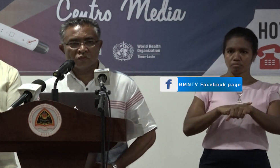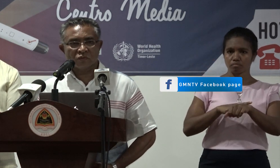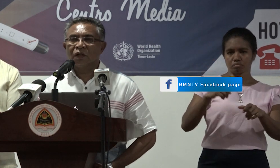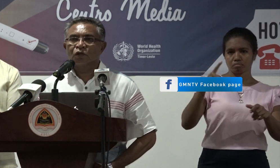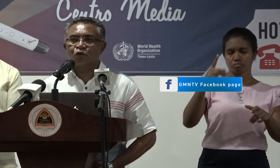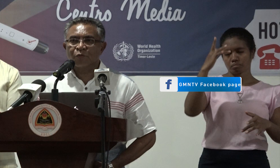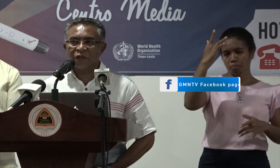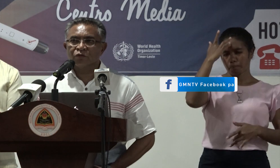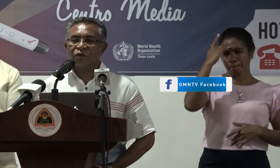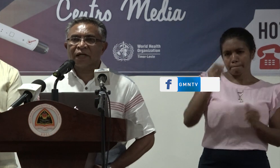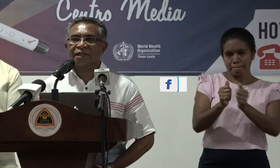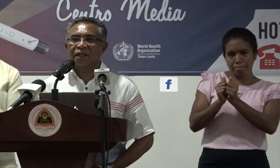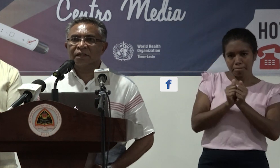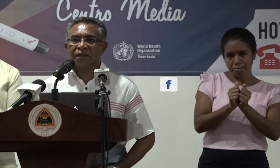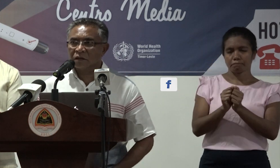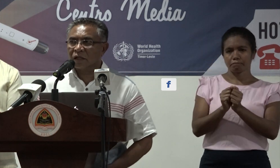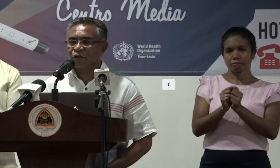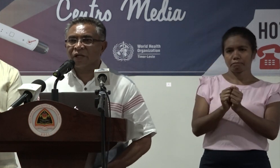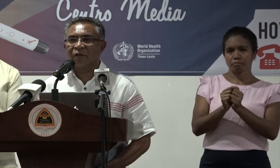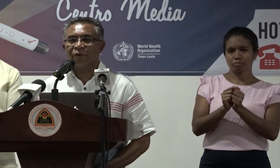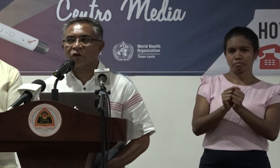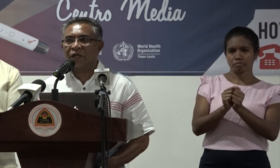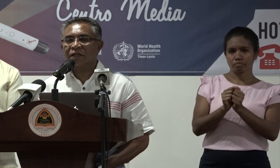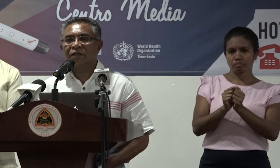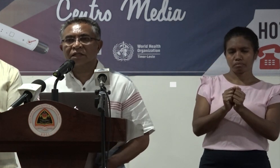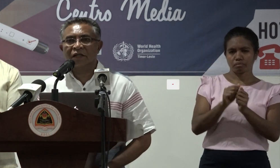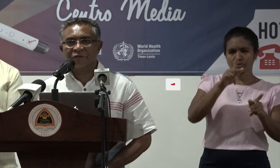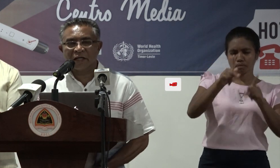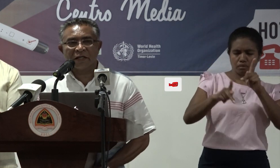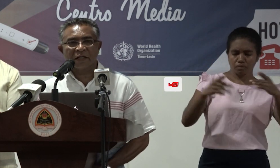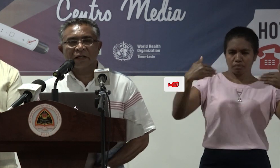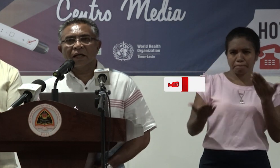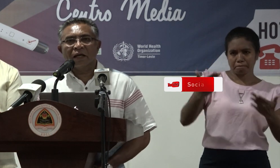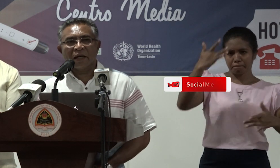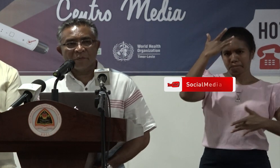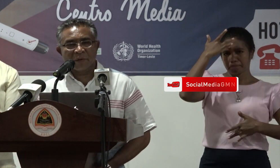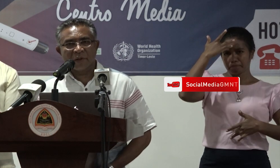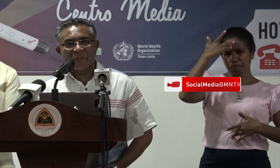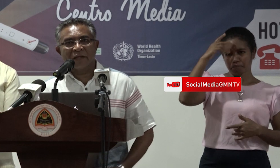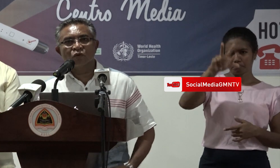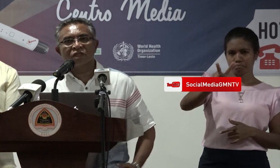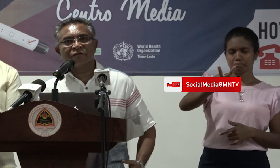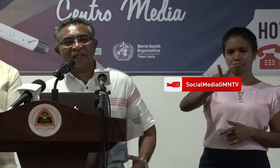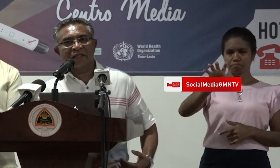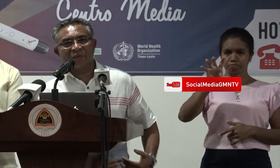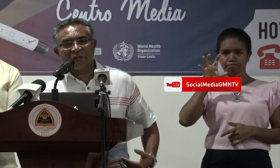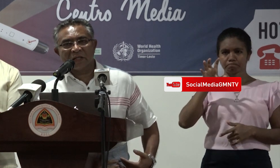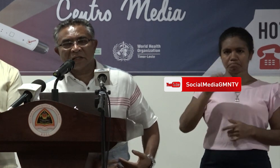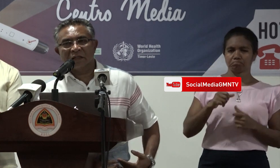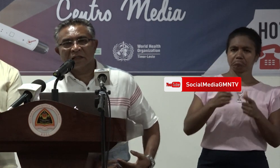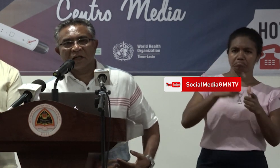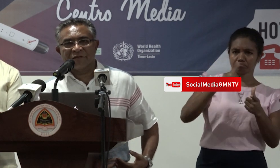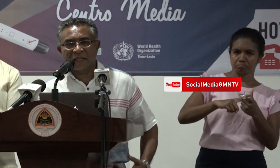35. Suspeito, hanesan explica bebê icona, significa ema neve mai husi fatin